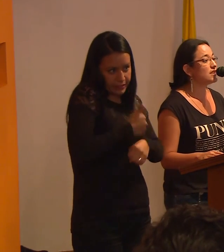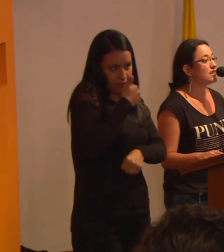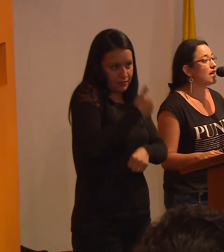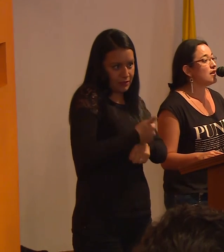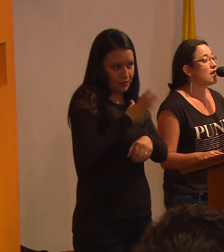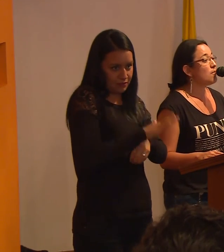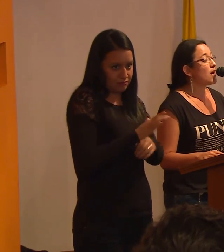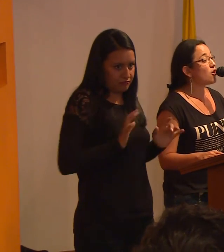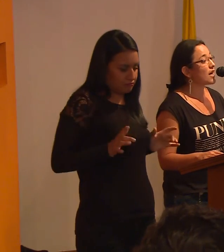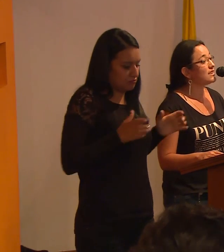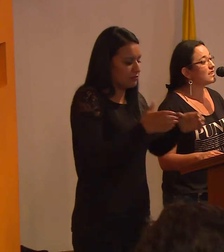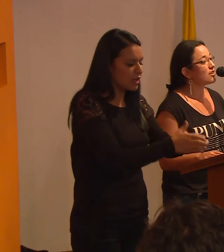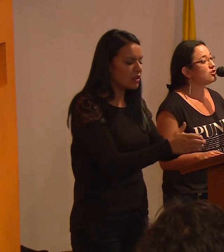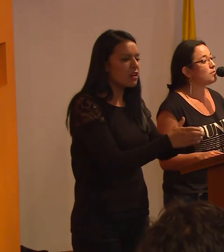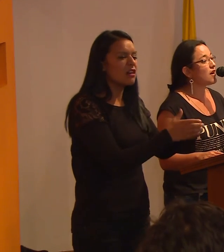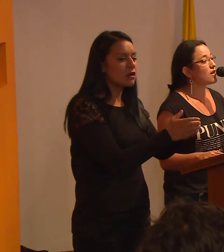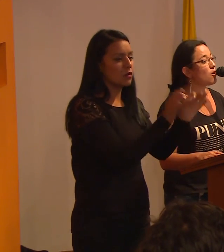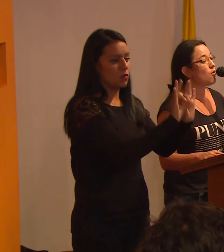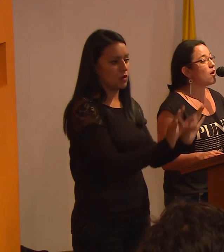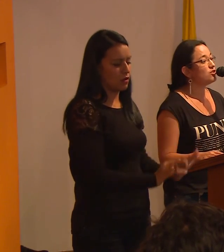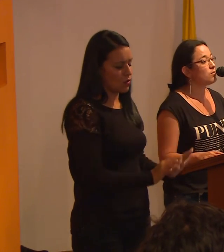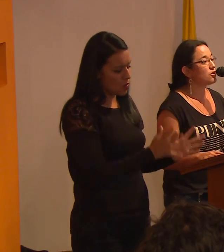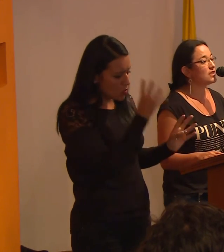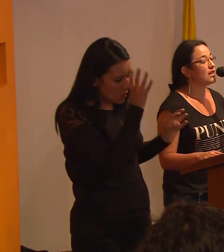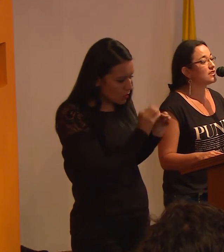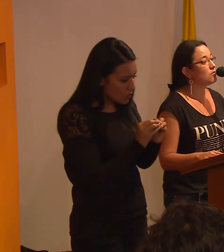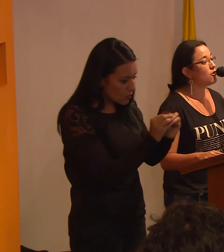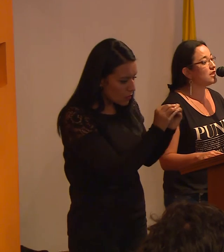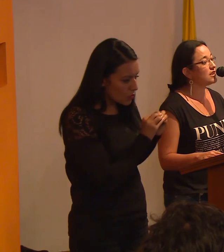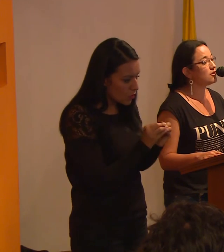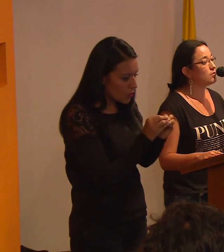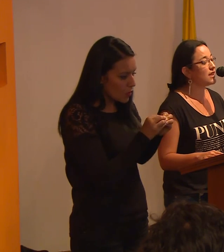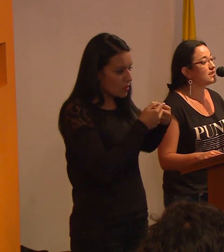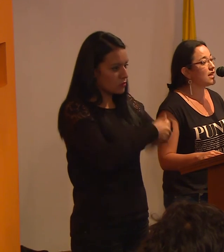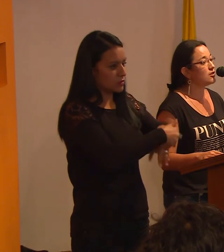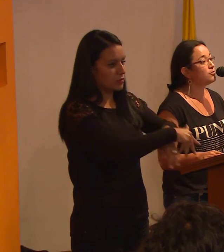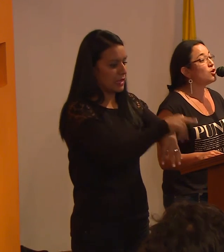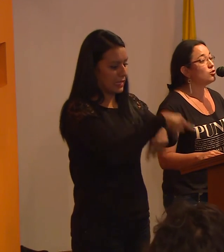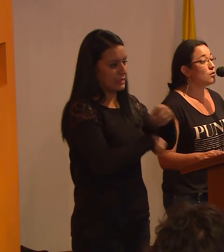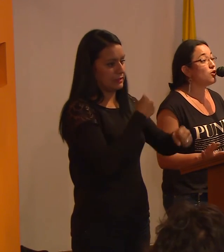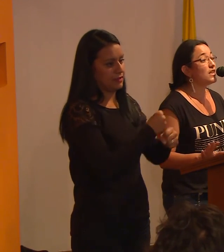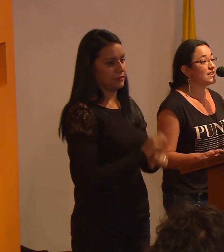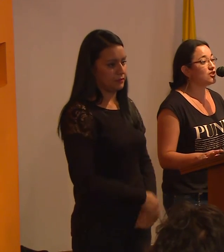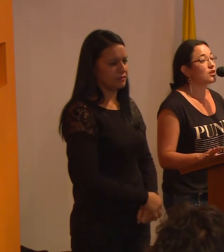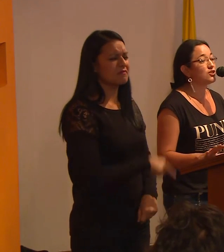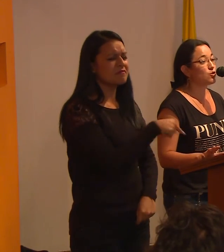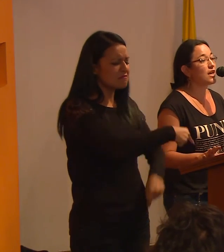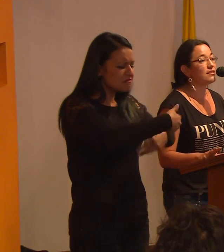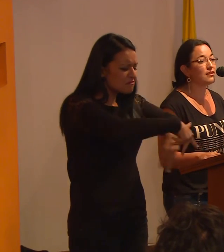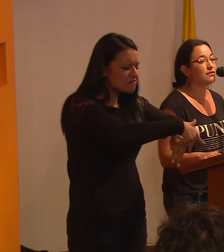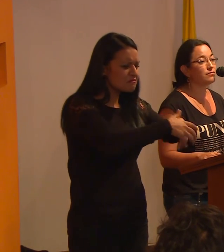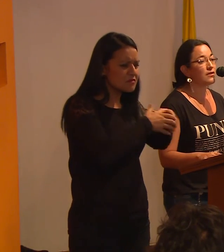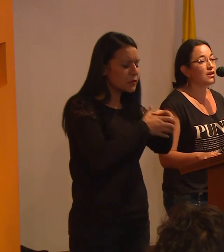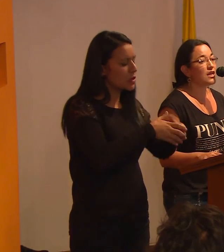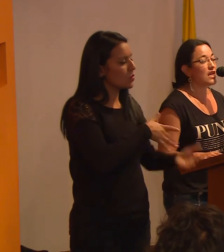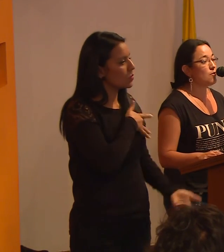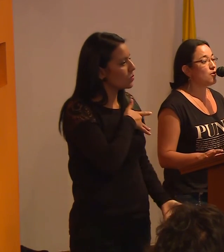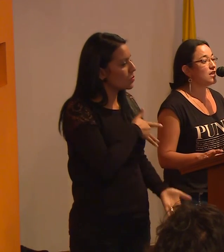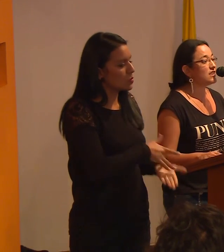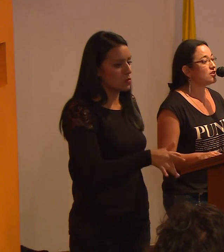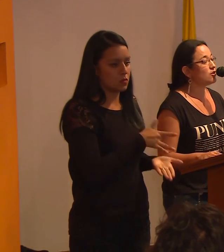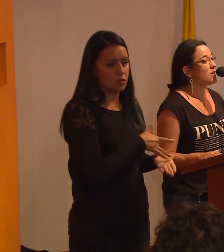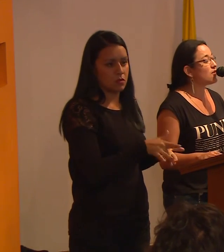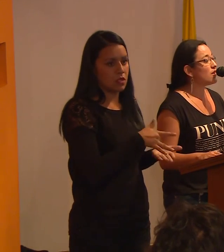de la universidad, para organizarnos y para ver cómo vamos a proyectar esa movilización para este año. Una movilización que es urgente. Y